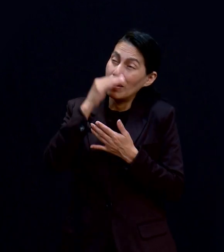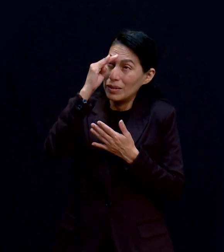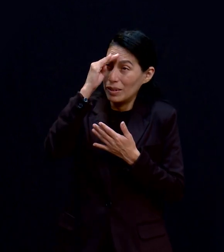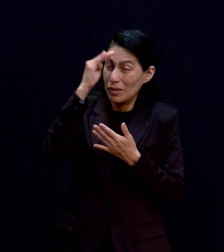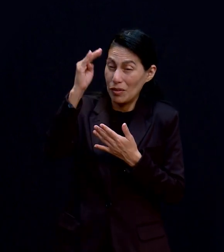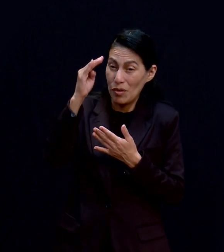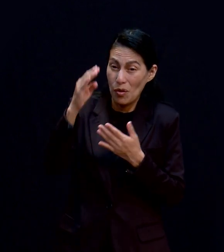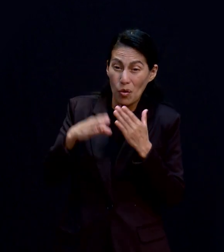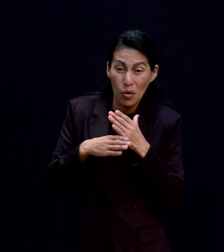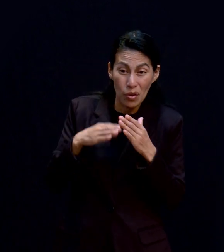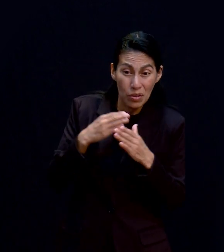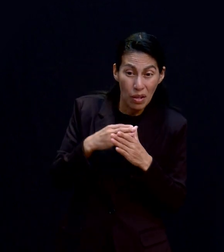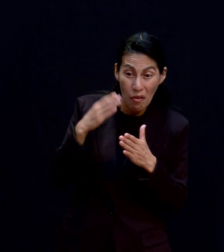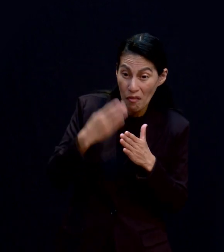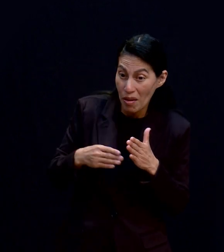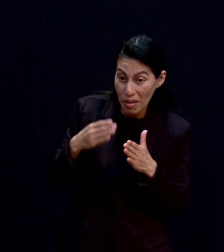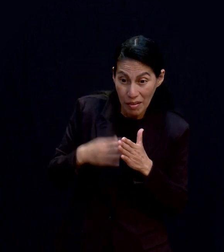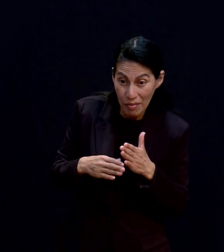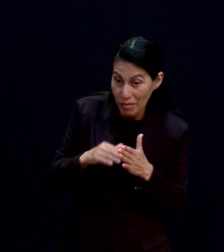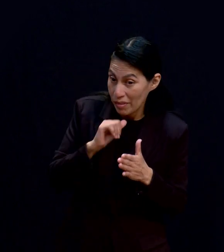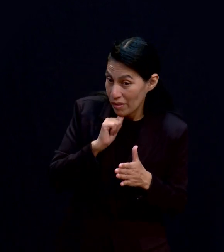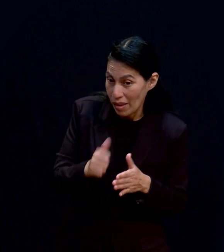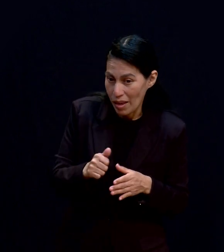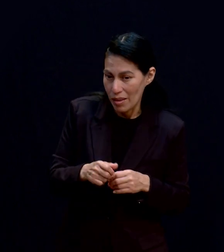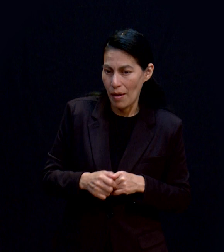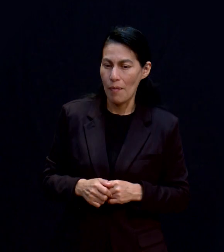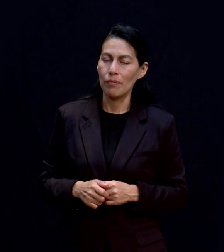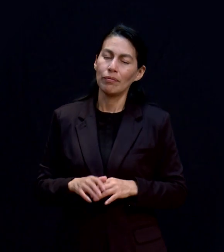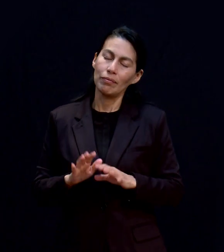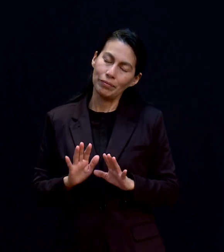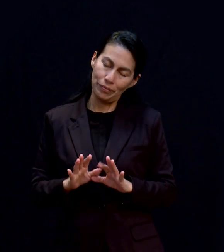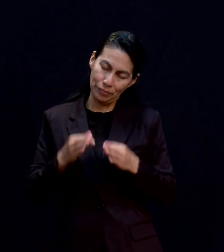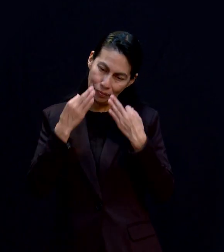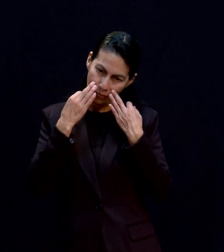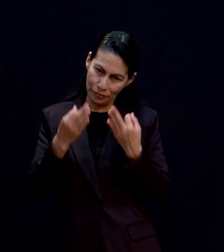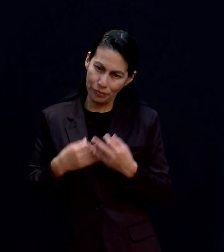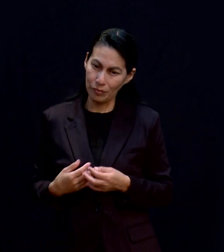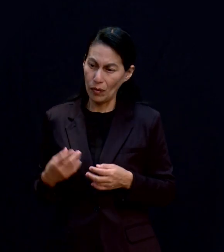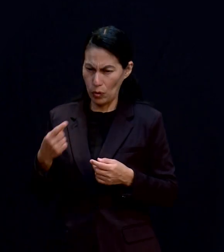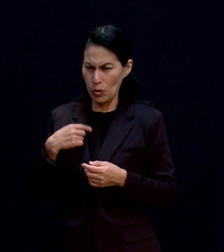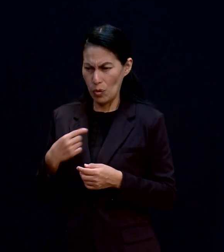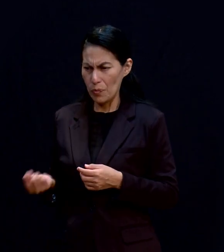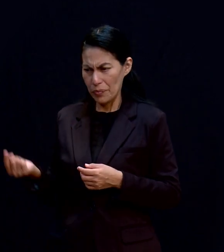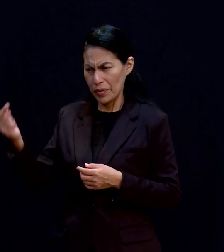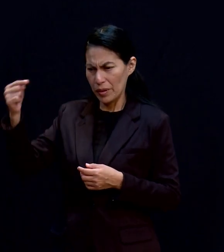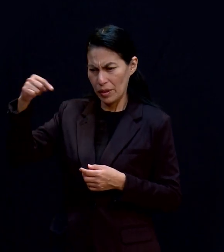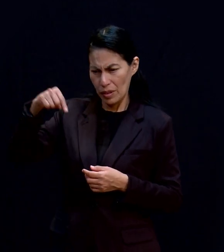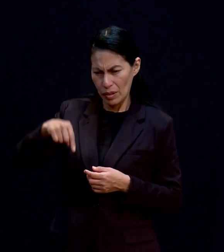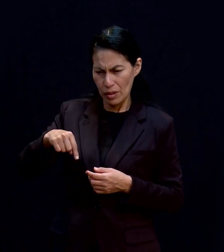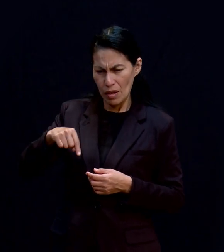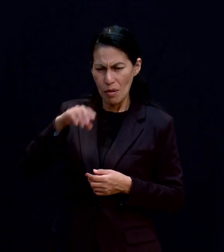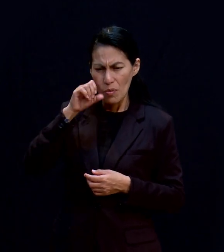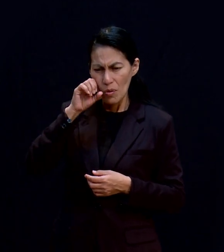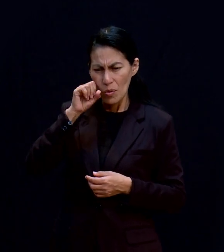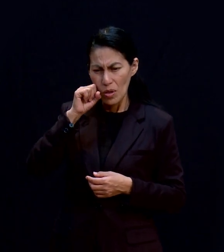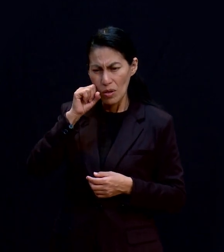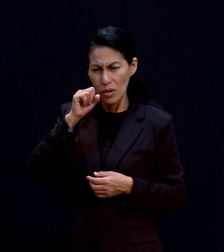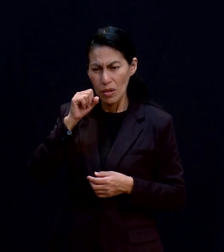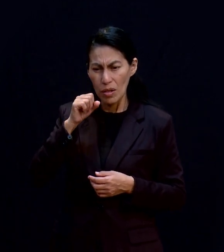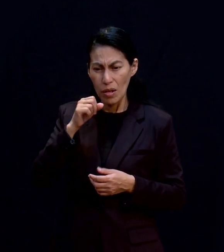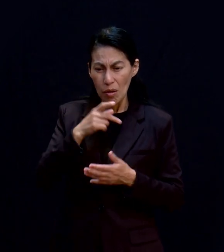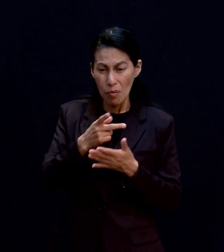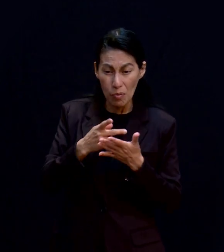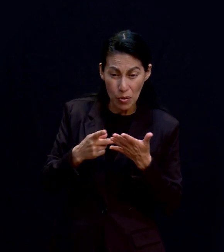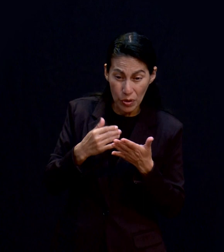y precisamente porque al llegar aquí resulta que el proyecto por el cual yo venía pues no se dio pero inmediatamente